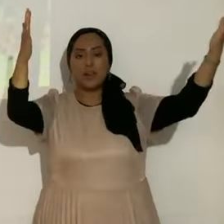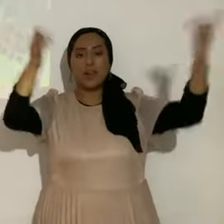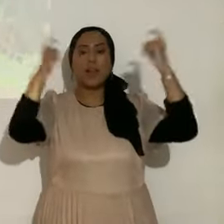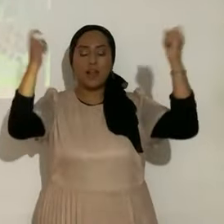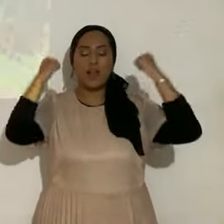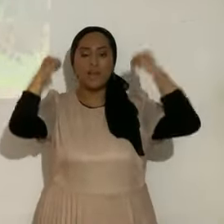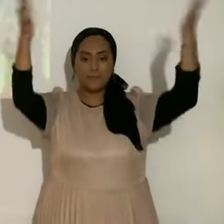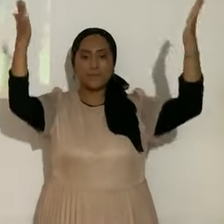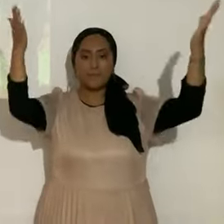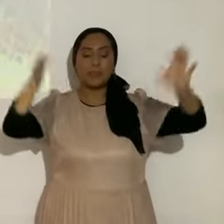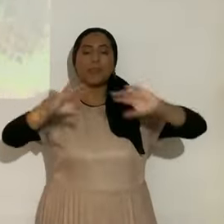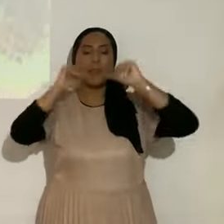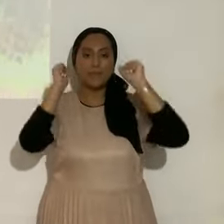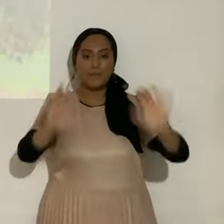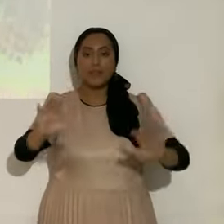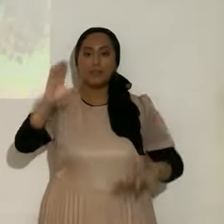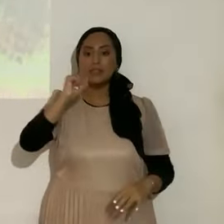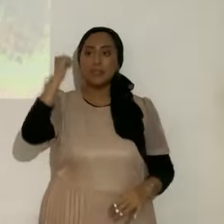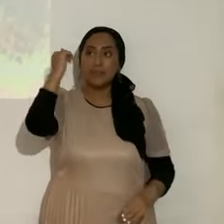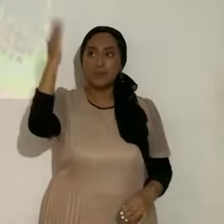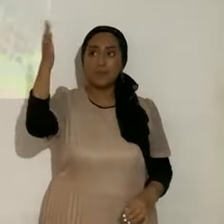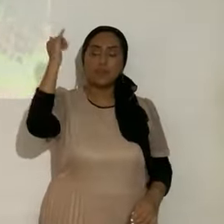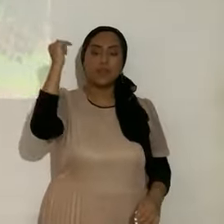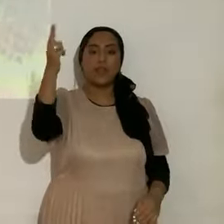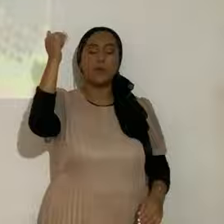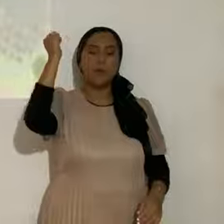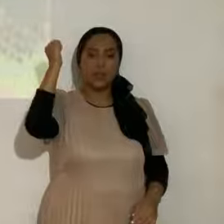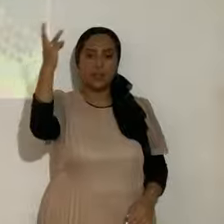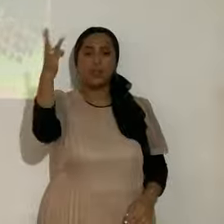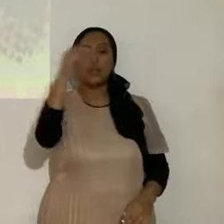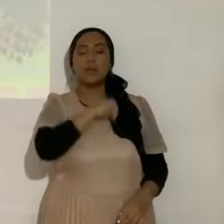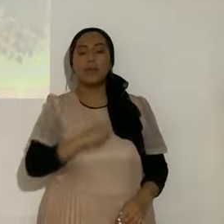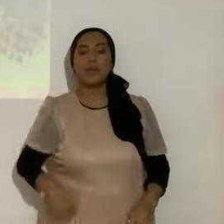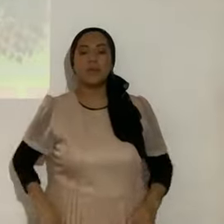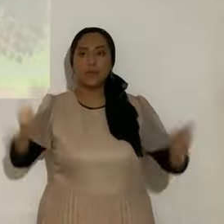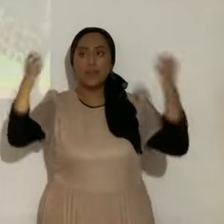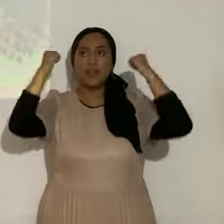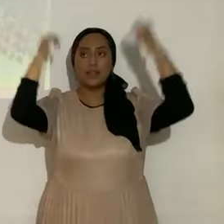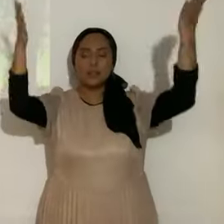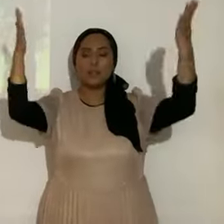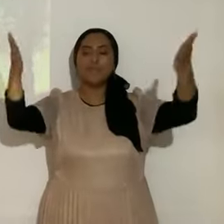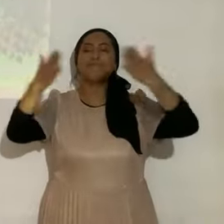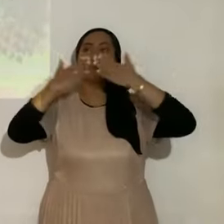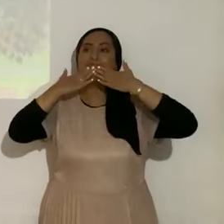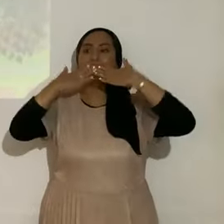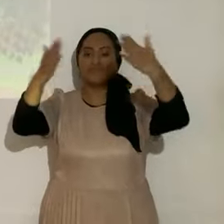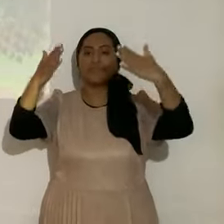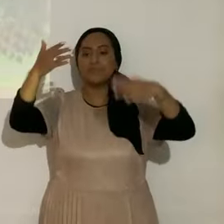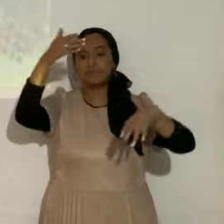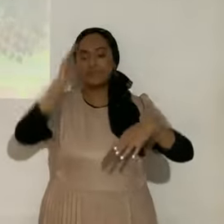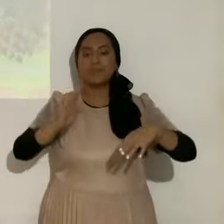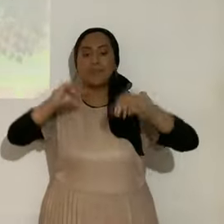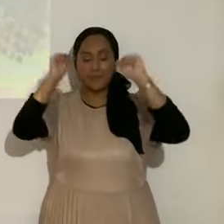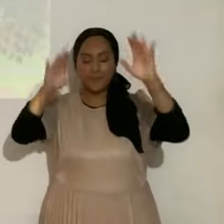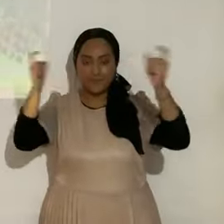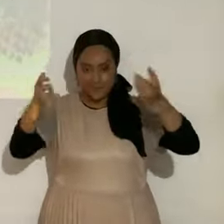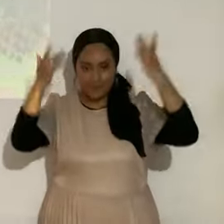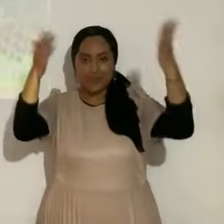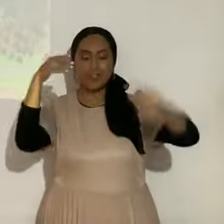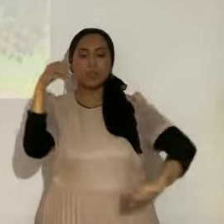aleluya. Bendito es Él, Yahweh, Yahshua HaMashiach, toda Rabá, bendito Elohim,